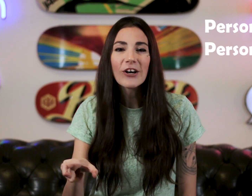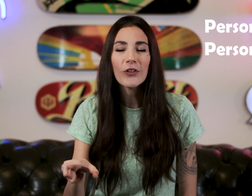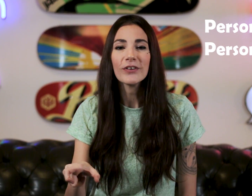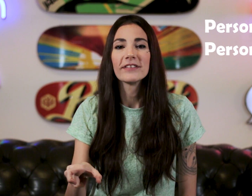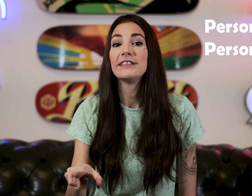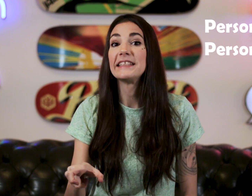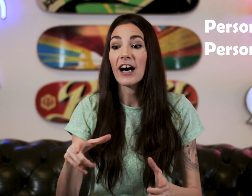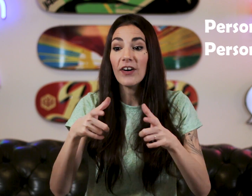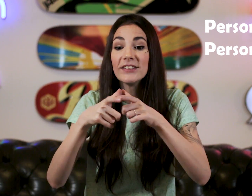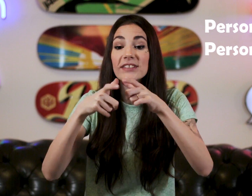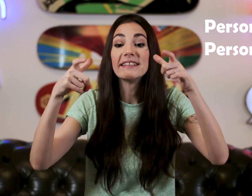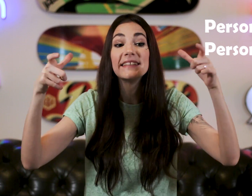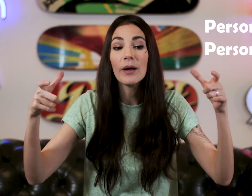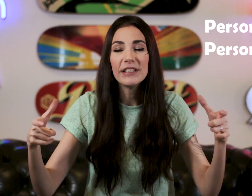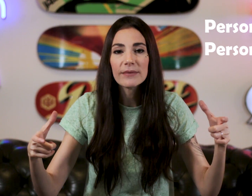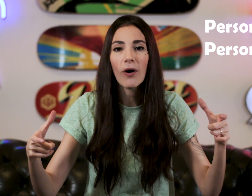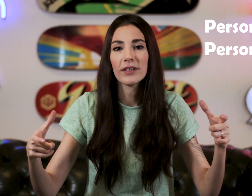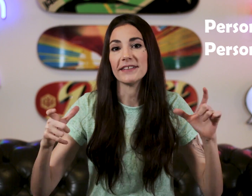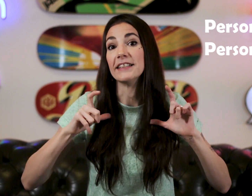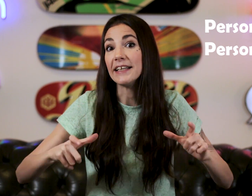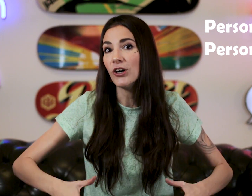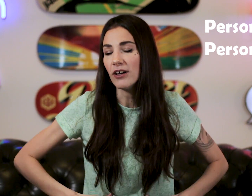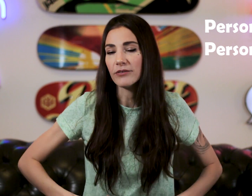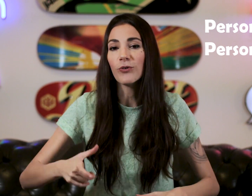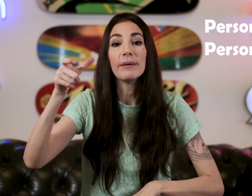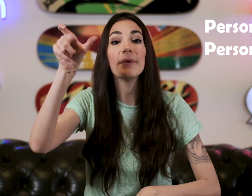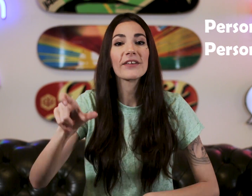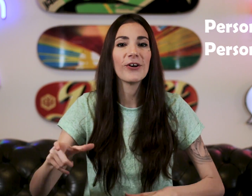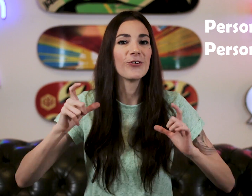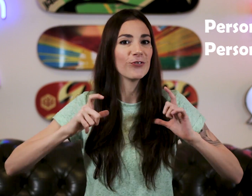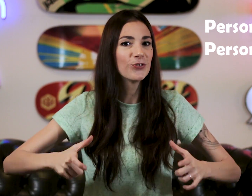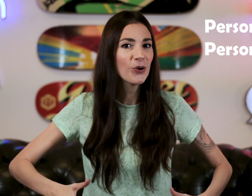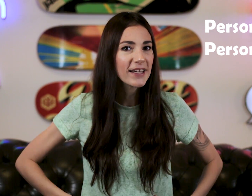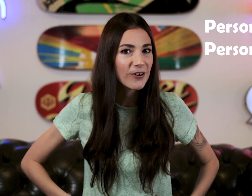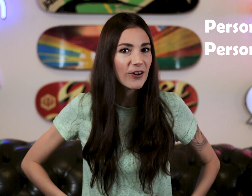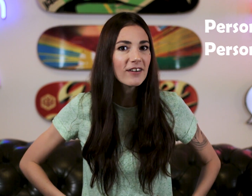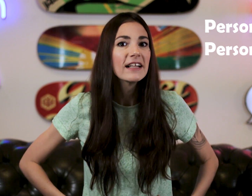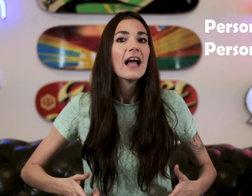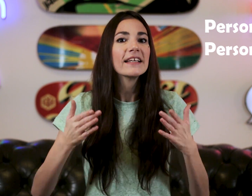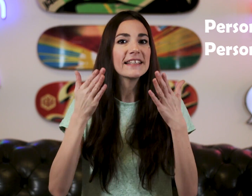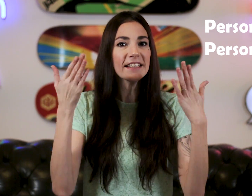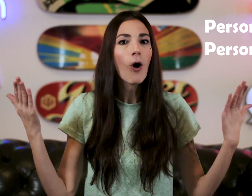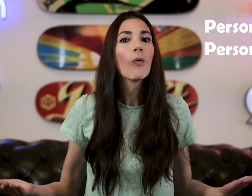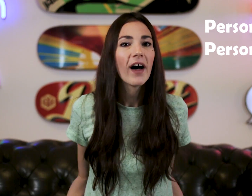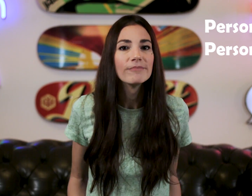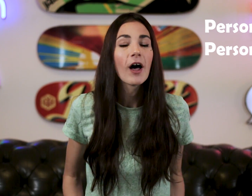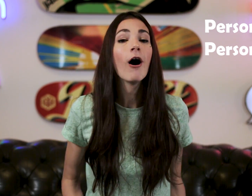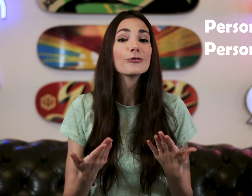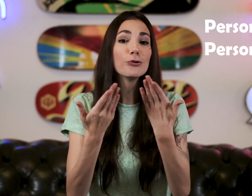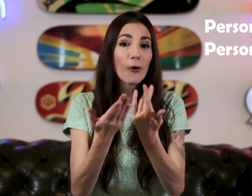personnes qui travaillent dans cet établissement, l'école, donc les personnes de l'école, qui on a? En tout